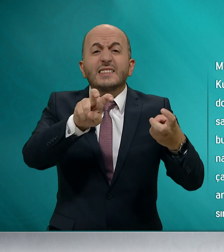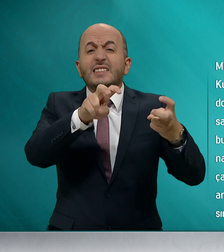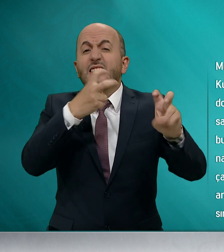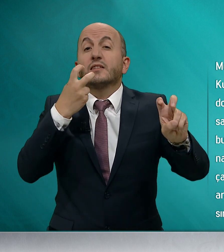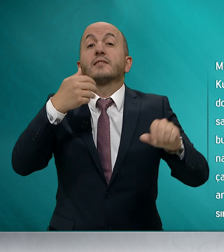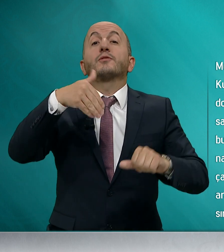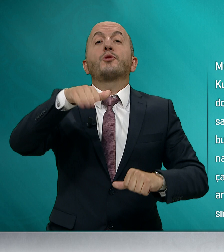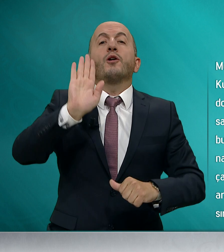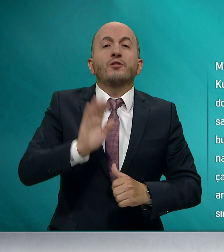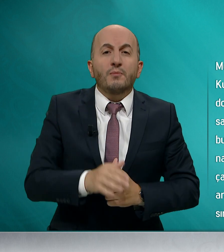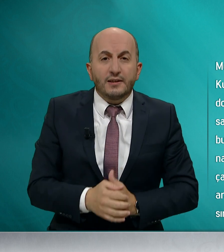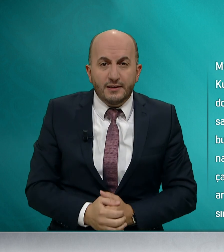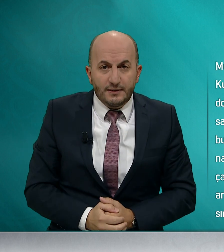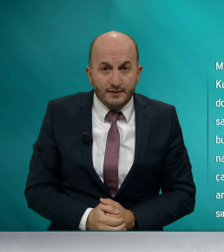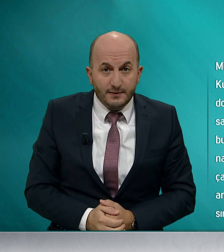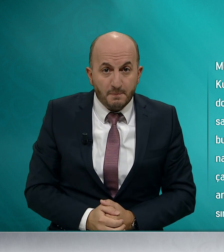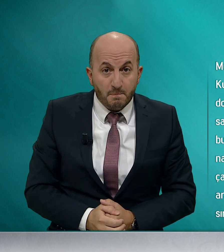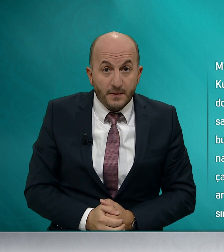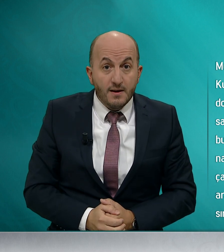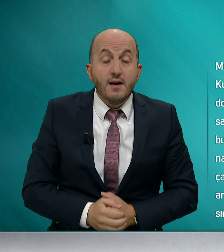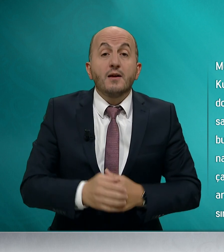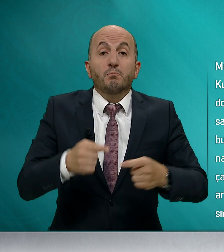Birbirinize sırt dönmeyin.